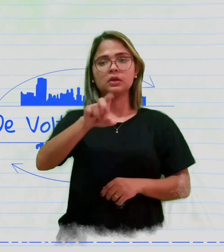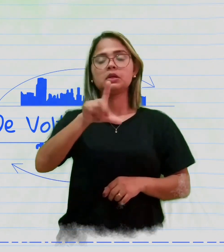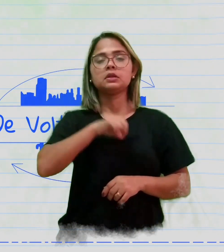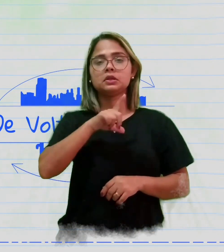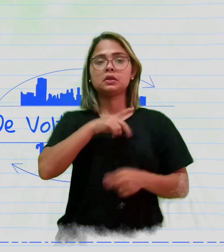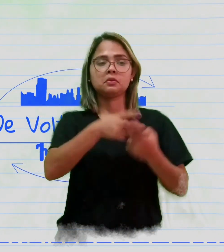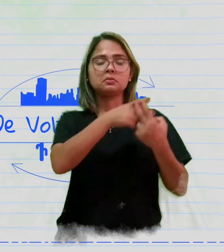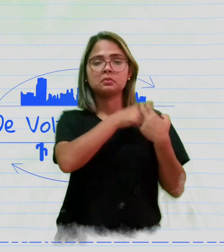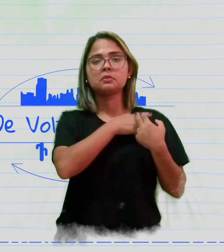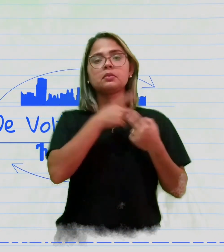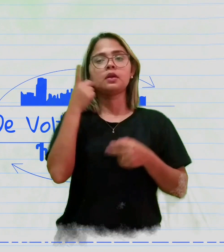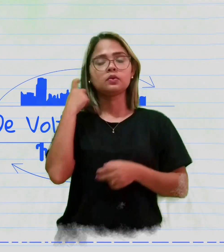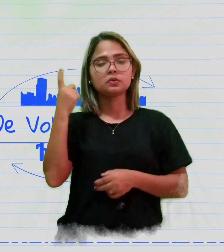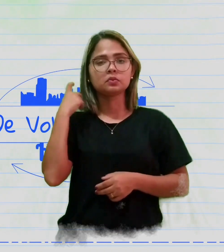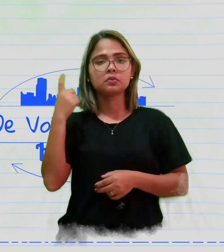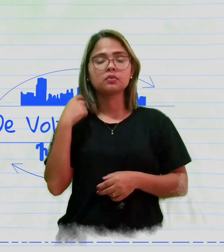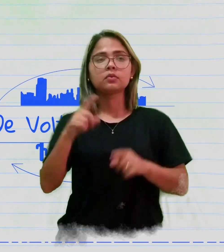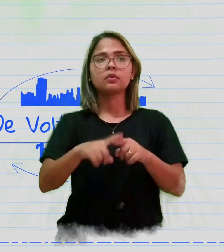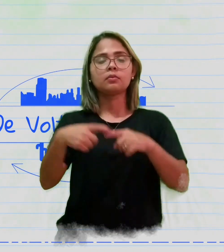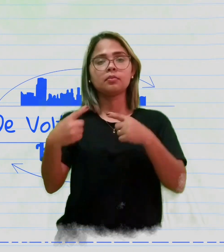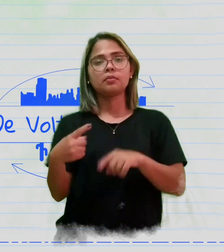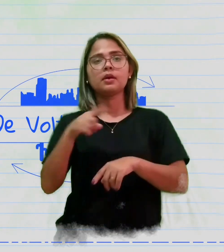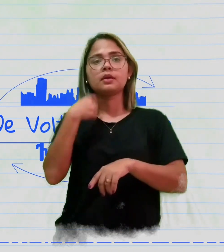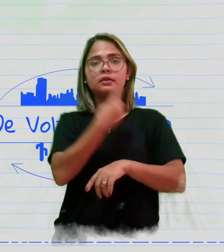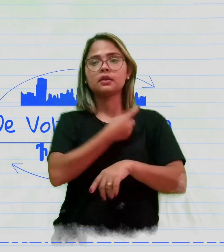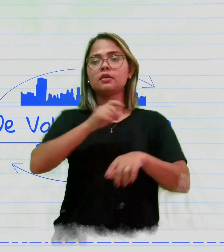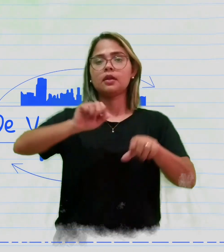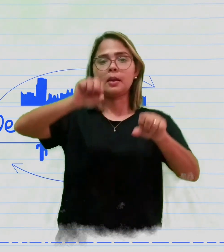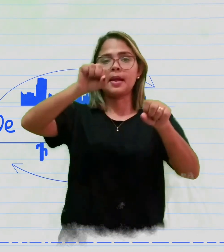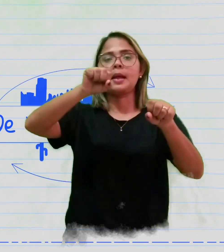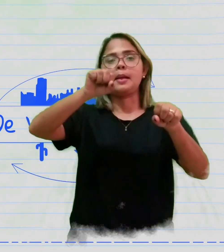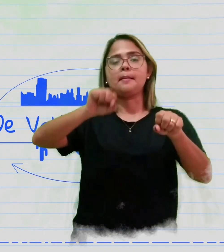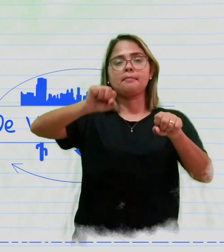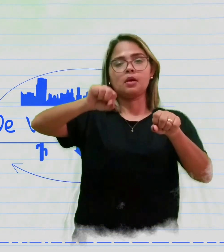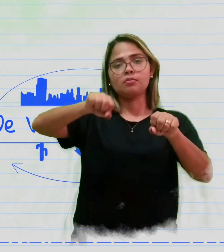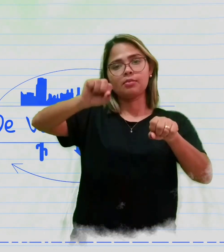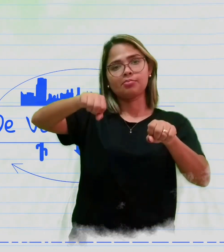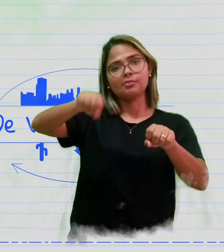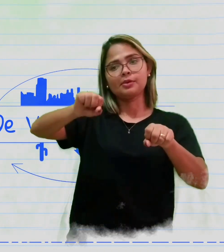Cada trabalho, né? Cada episódio deu muito trabalho, é isso que eu queria dizer. Mas o resultado faz a gente querer de novo.